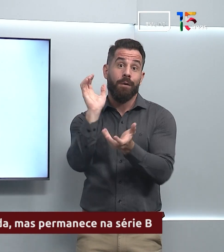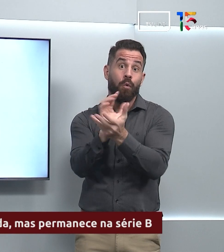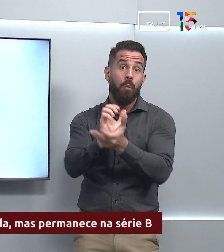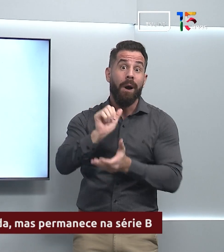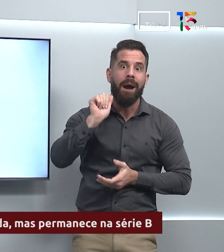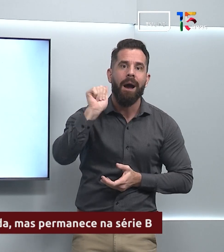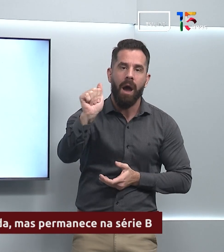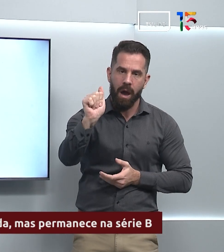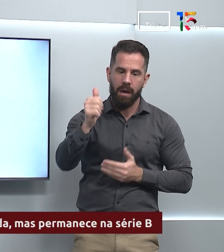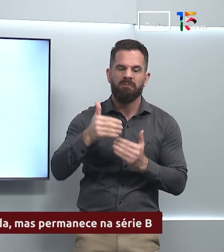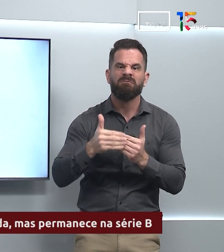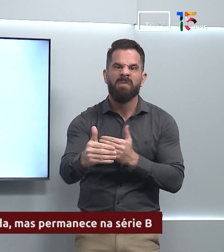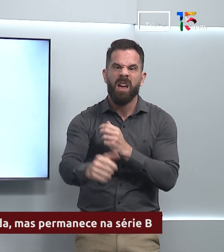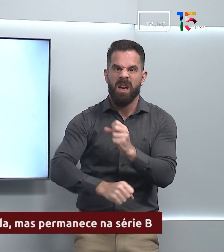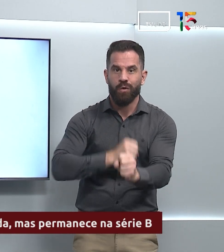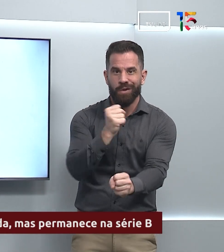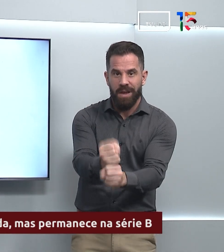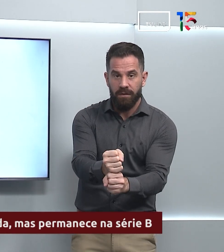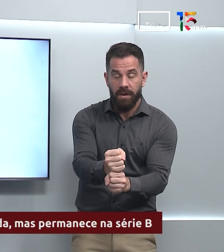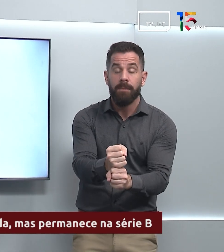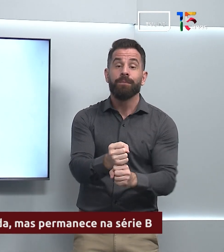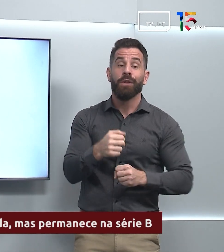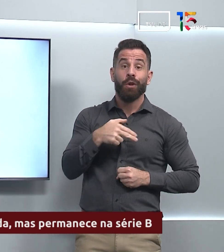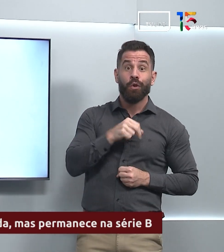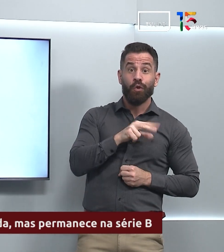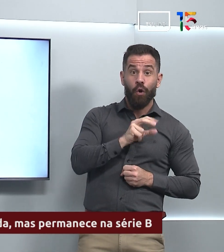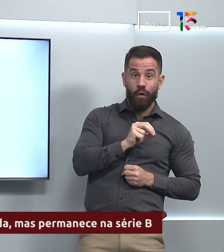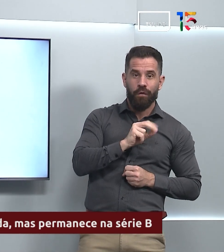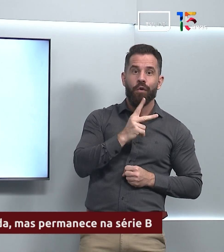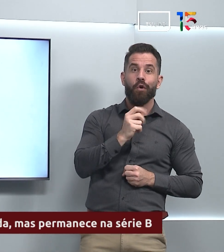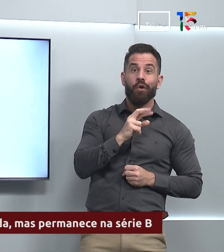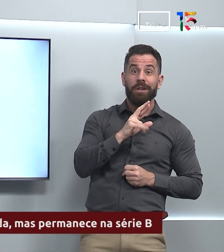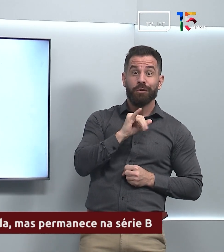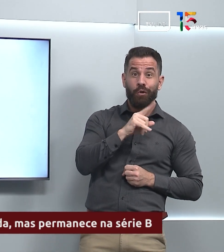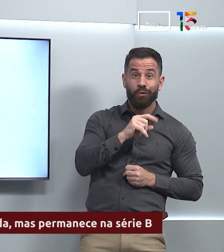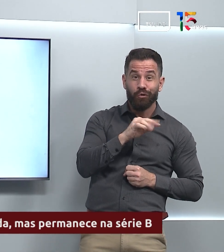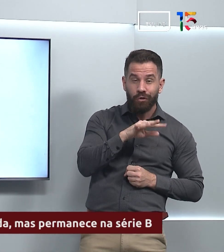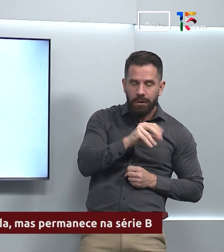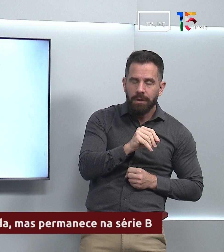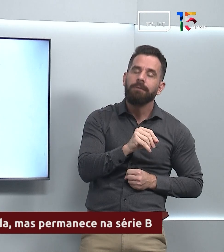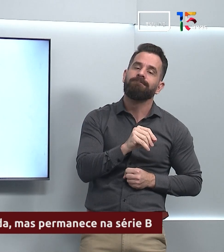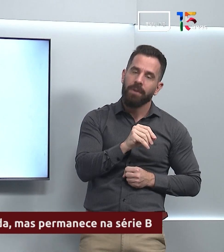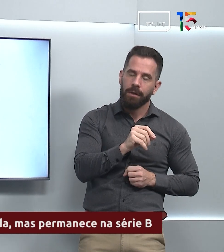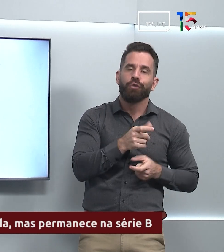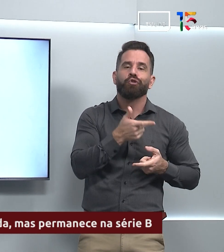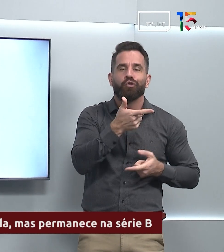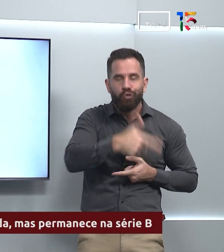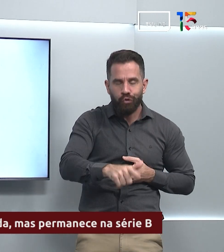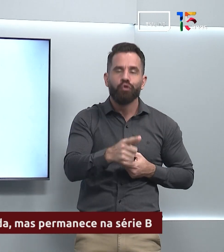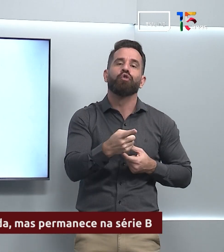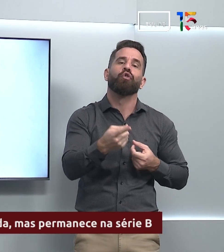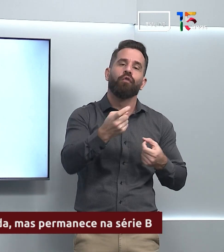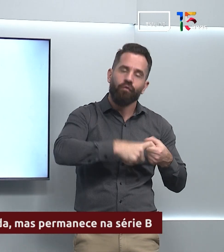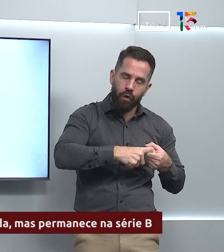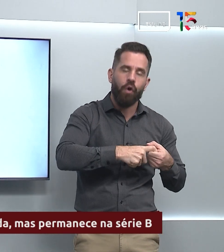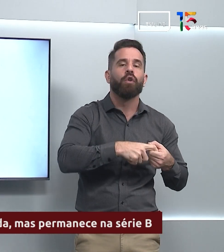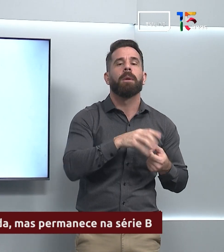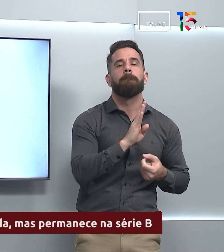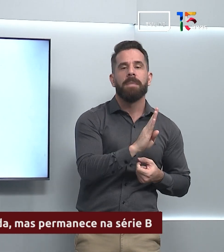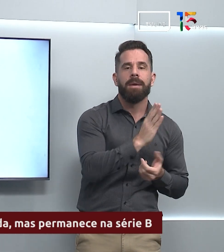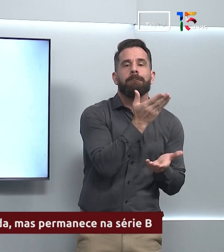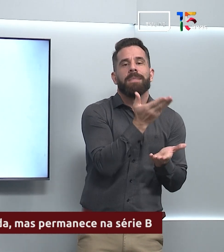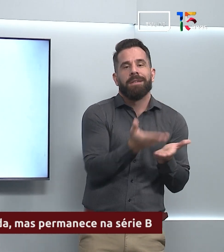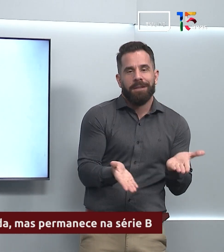A em 2025, enquanto o Novo Horizontino, que ainda tinha chances, disputa novamente a Série B no ano que